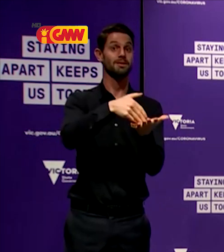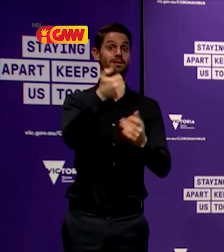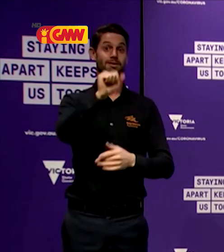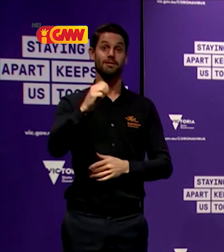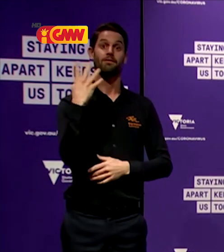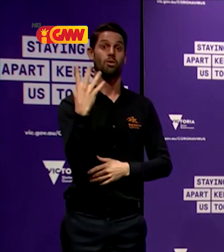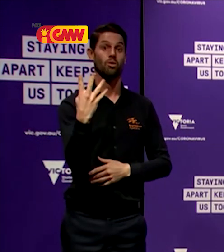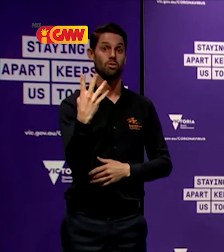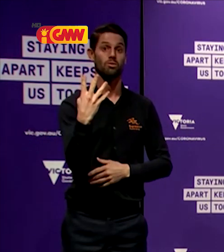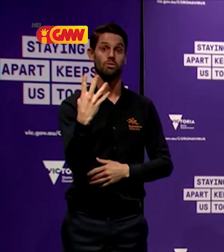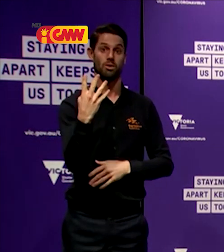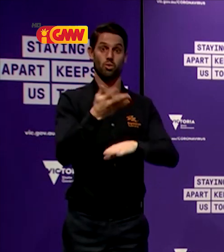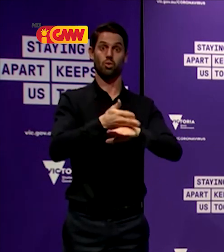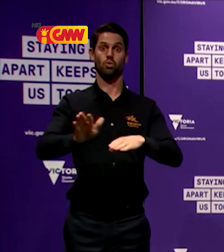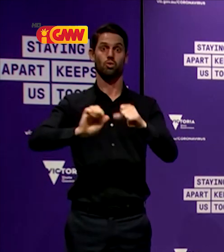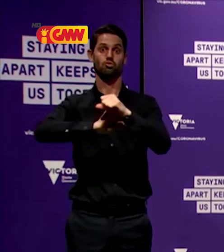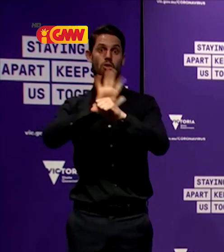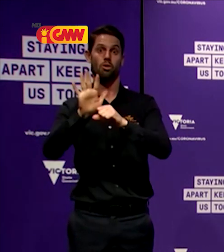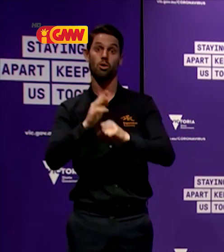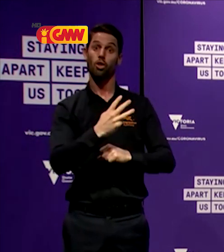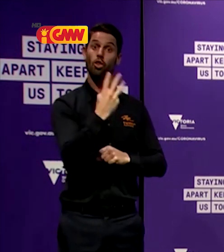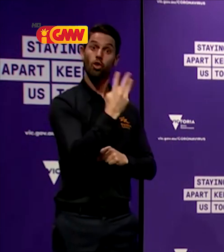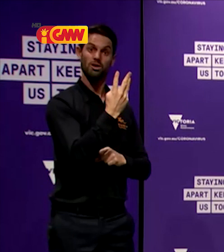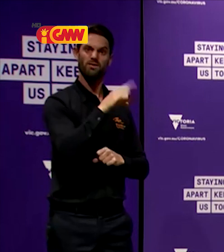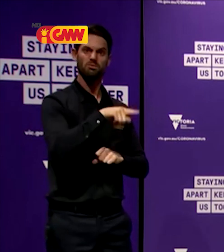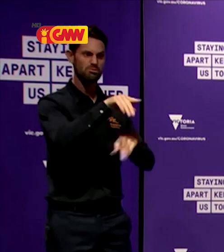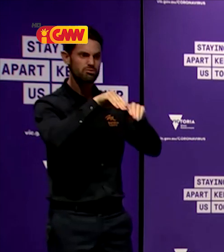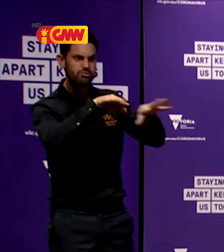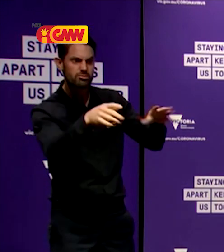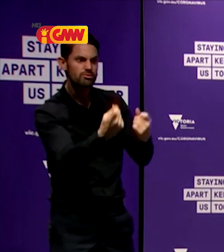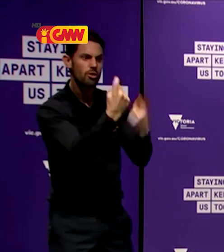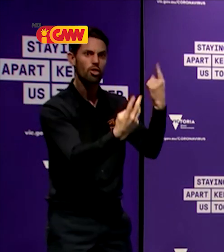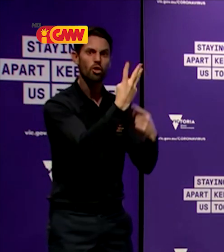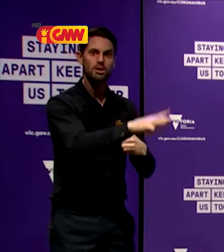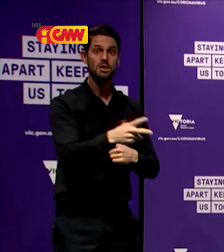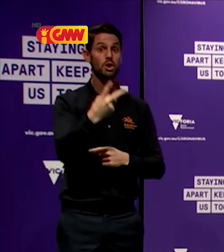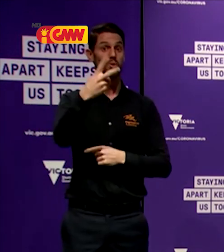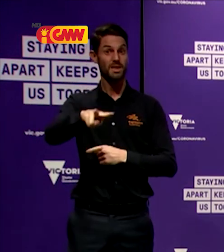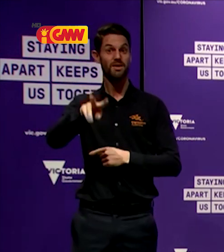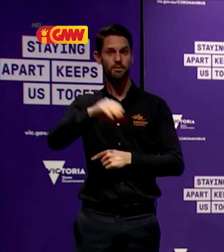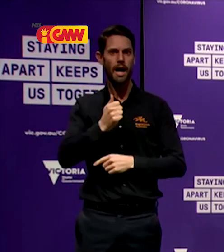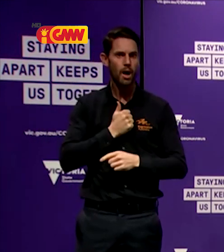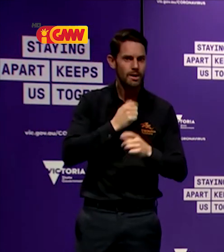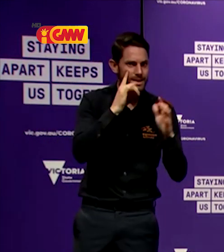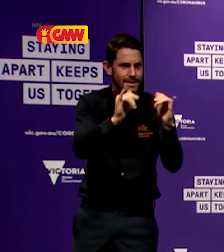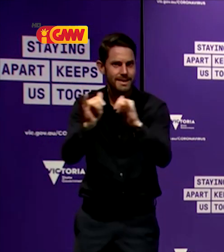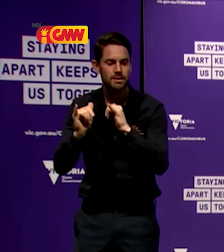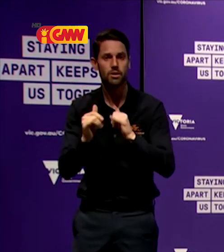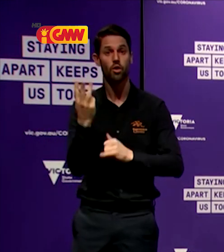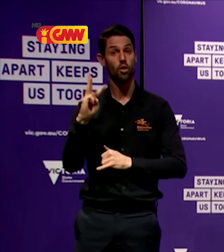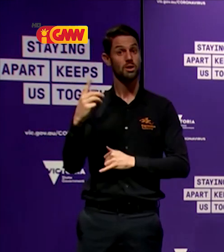é uma série código postais anulo, não é afetado em Melbourne. Ato hakmate que é uma, menos ira neve, halo viagem para